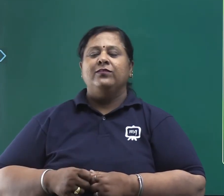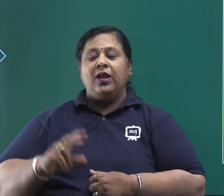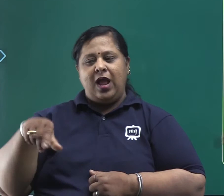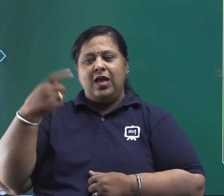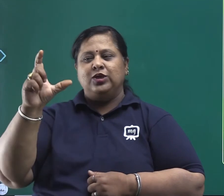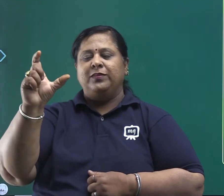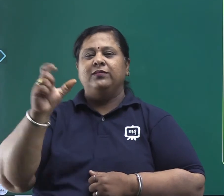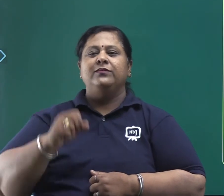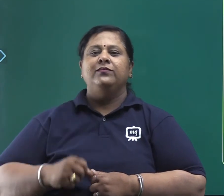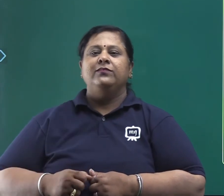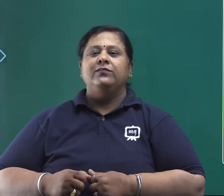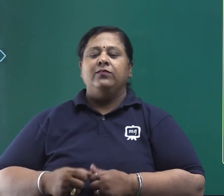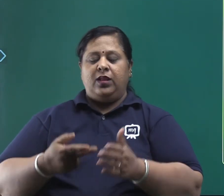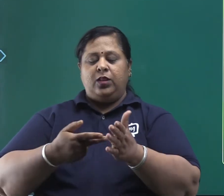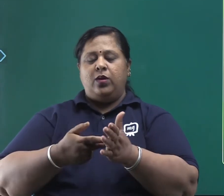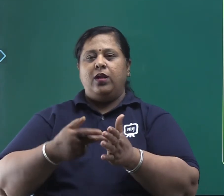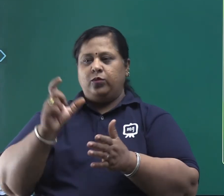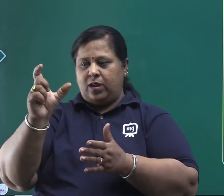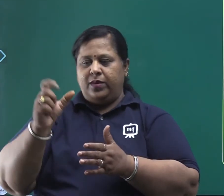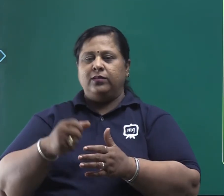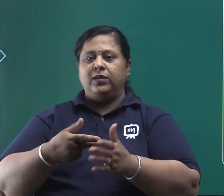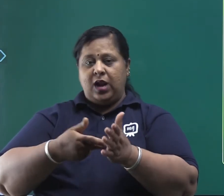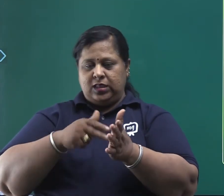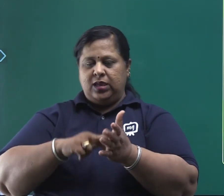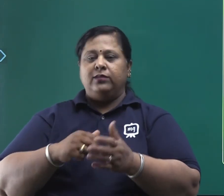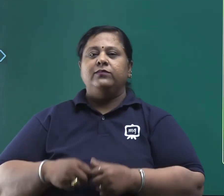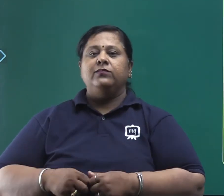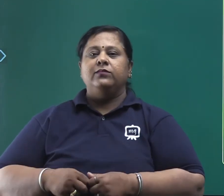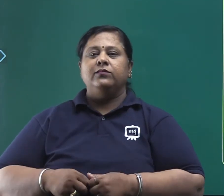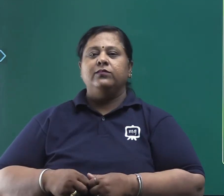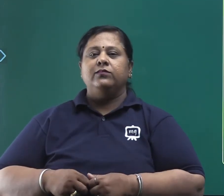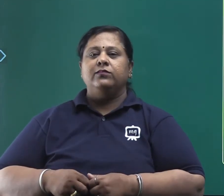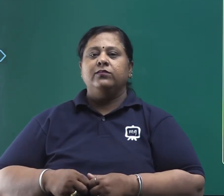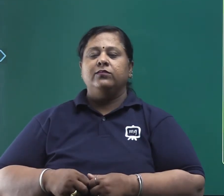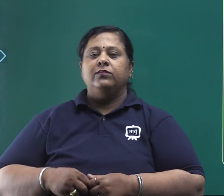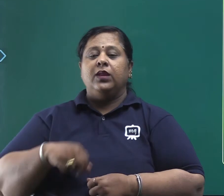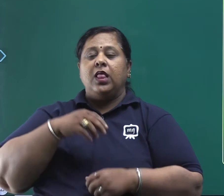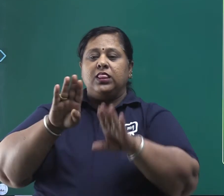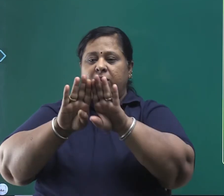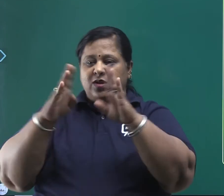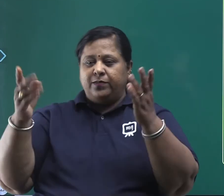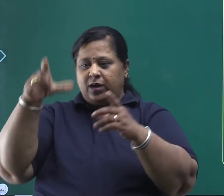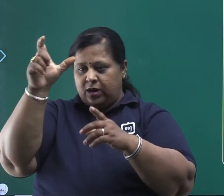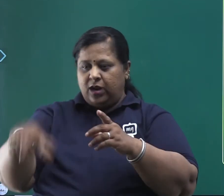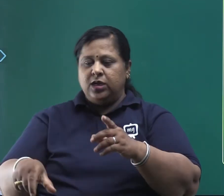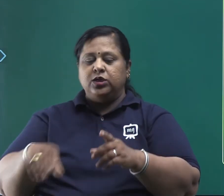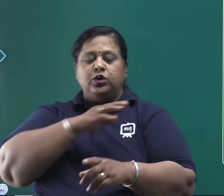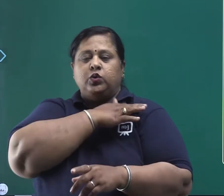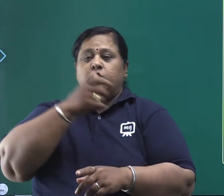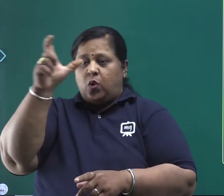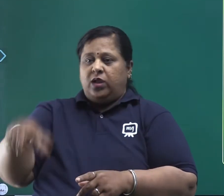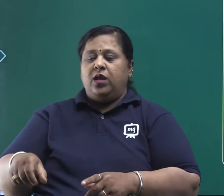अगला शब्द द्वारपाल, अर्थ होगा दरवाजे पर खड़ा